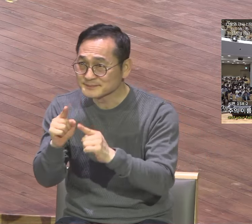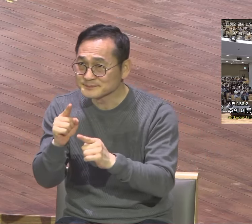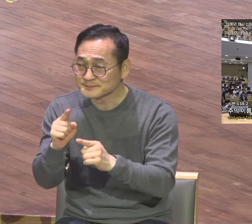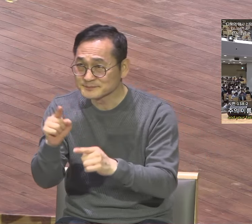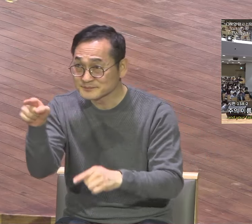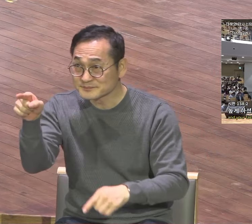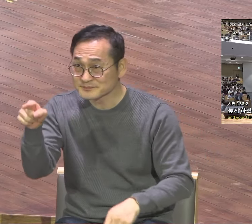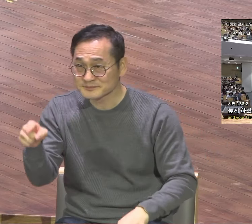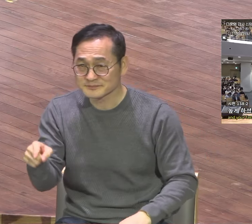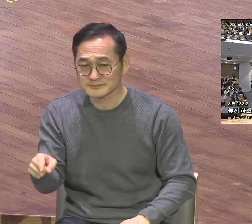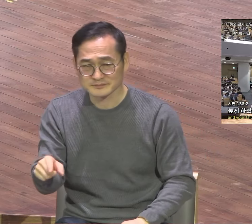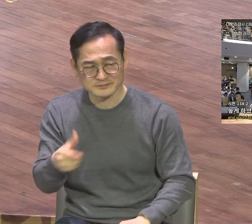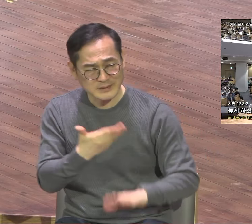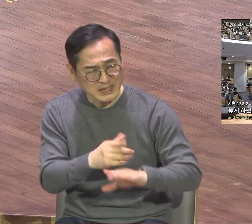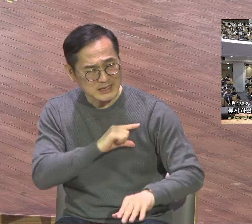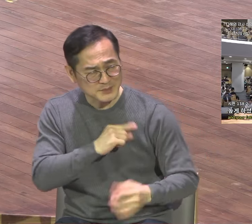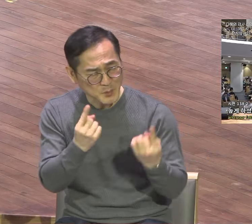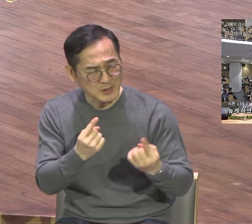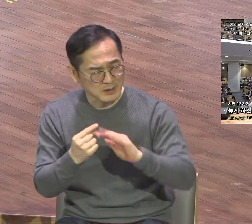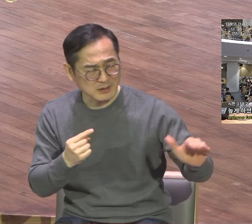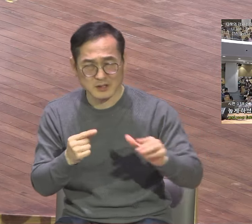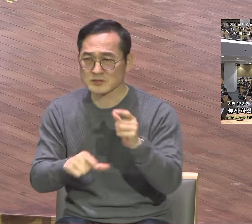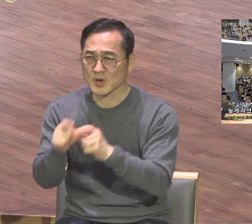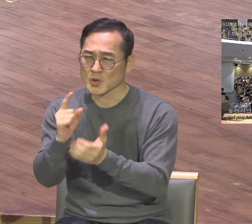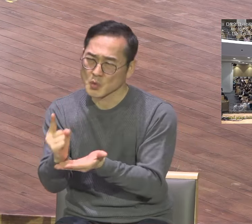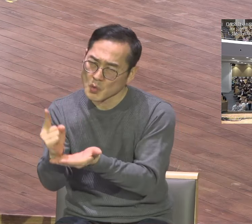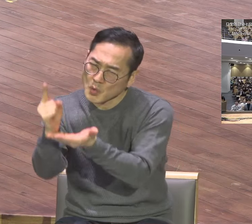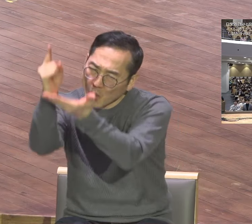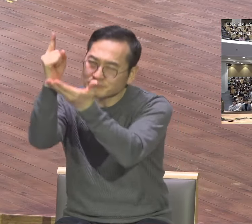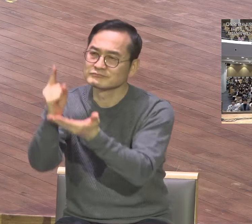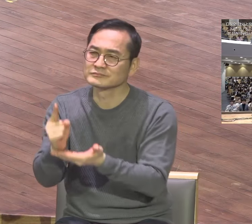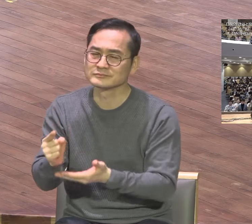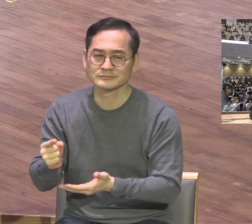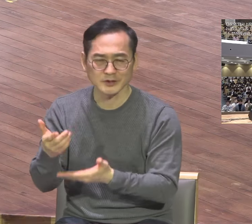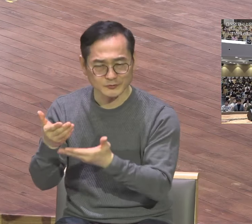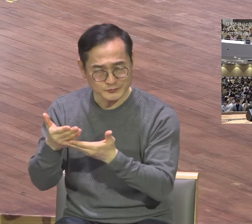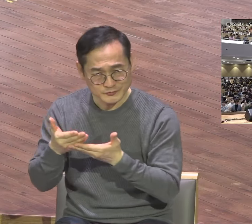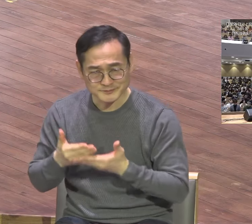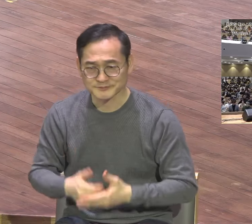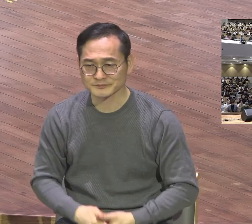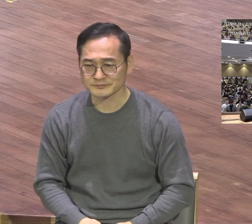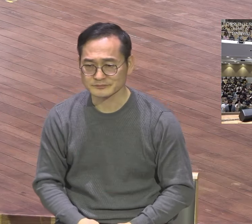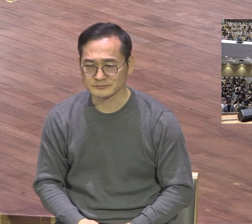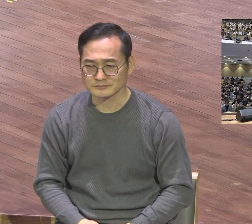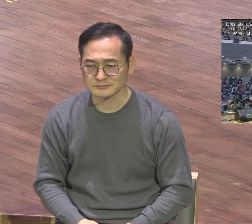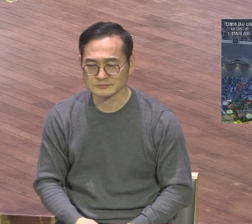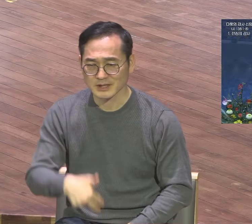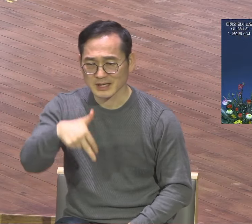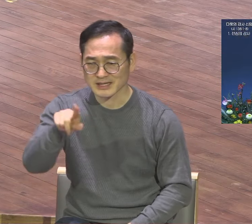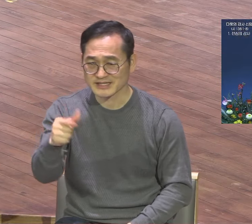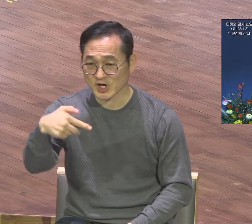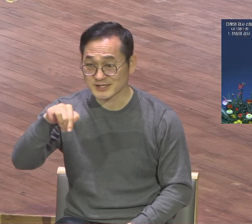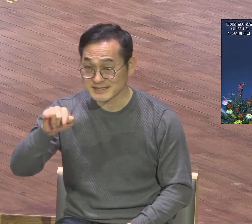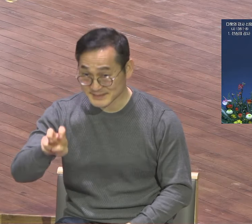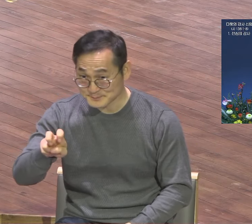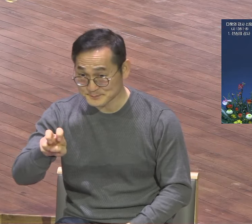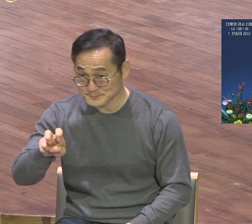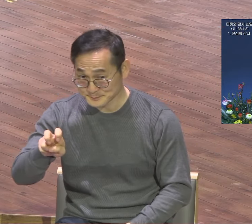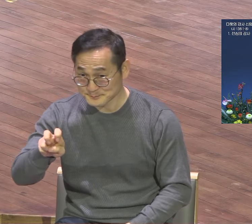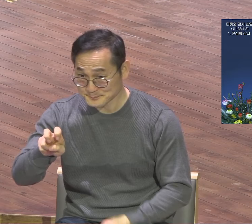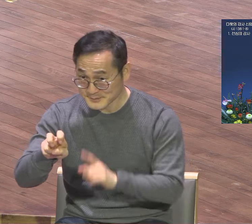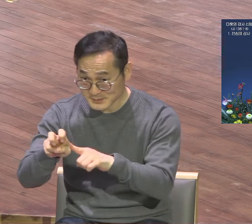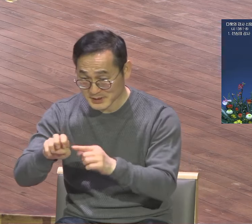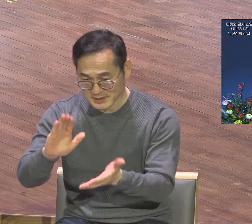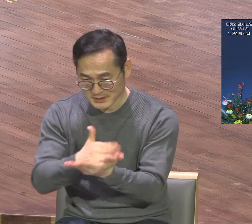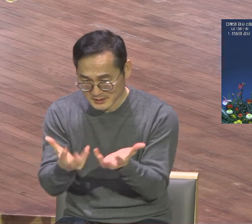모든 이름보다 높게 하셨습니다. 여기서 전심으로 하는 표현은요, 나누어지지